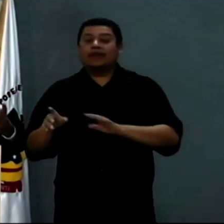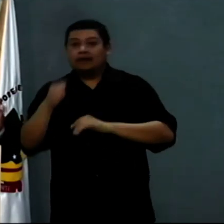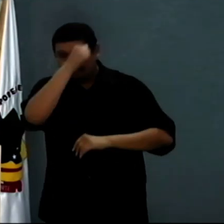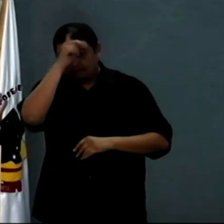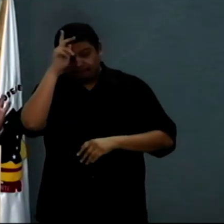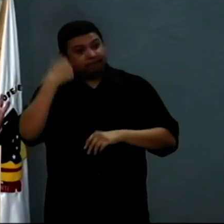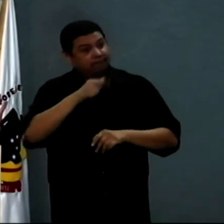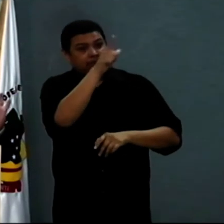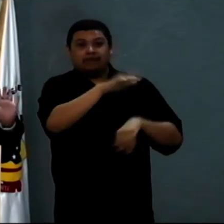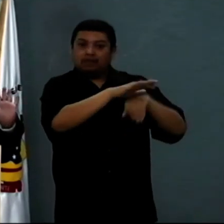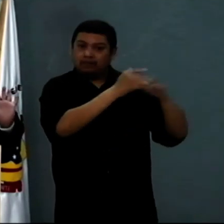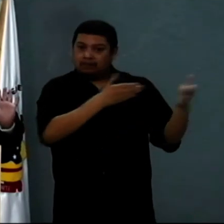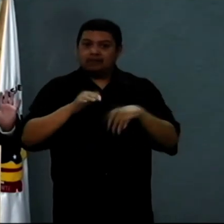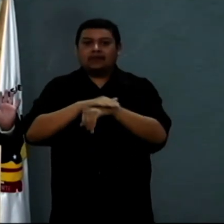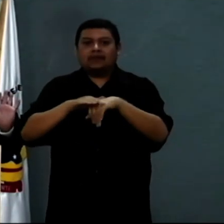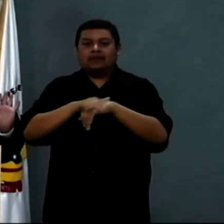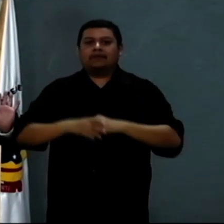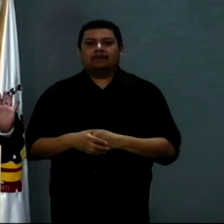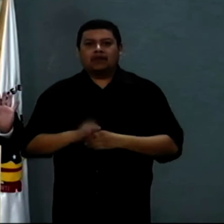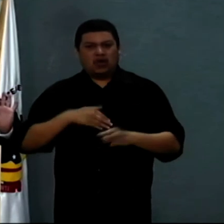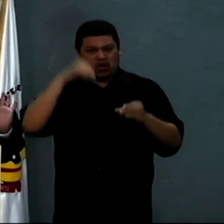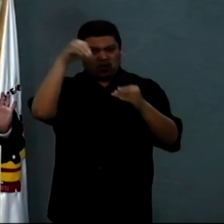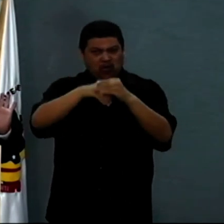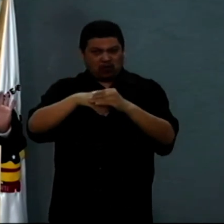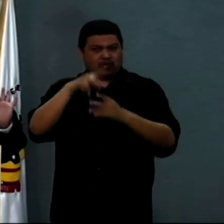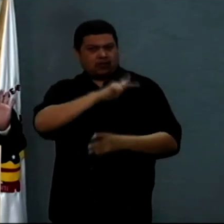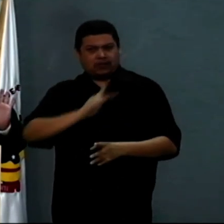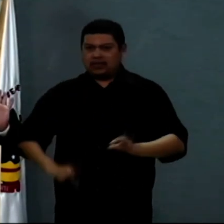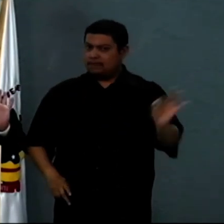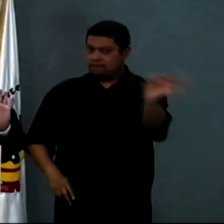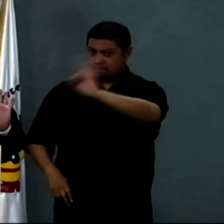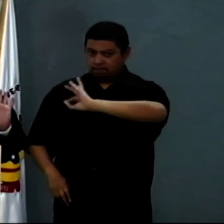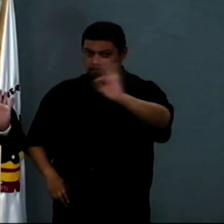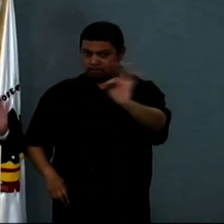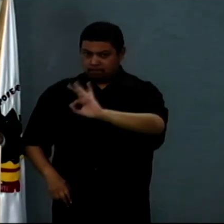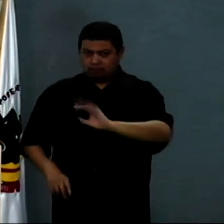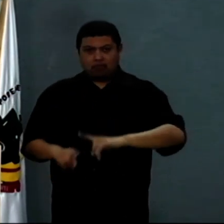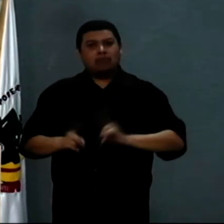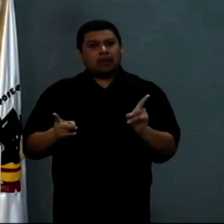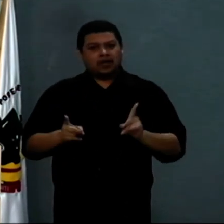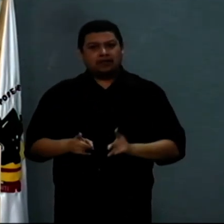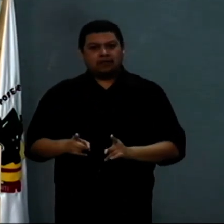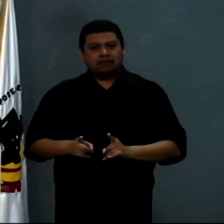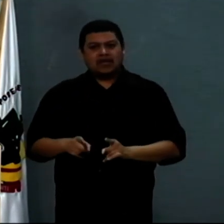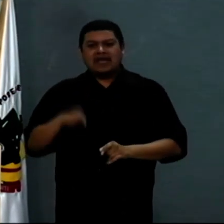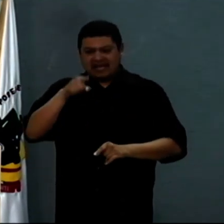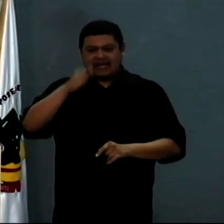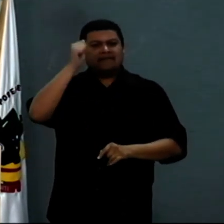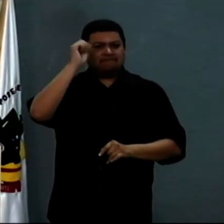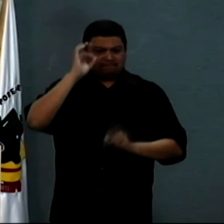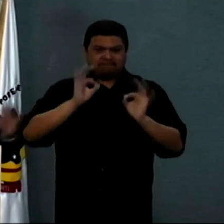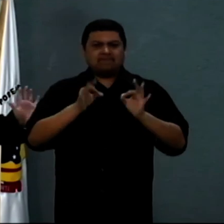ó, eu não votei no Bolsonaro, mas eu falar bem a verdade, Bolsonaro está botando